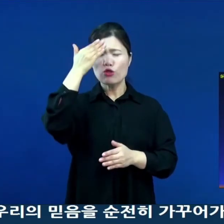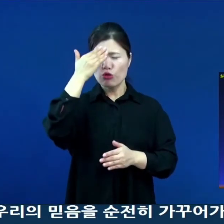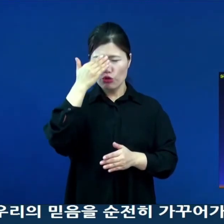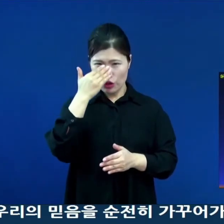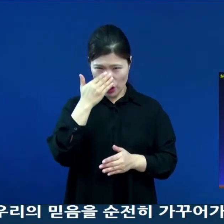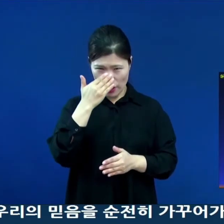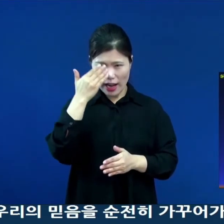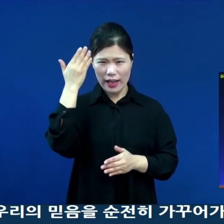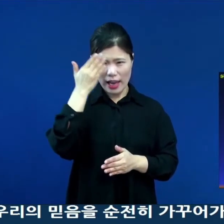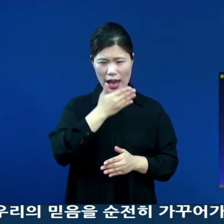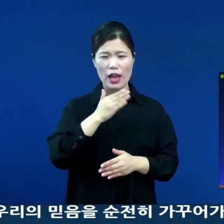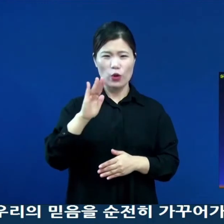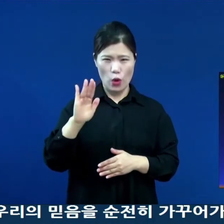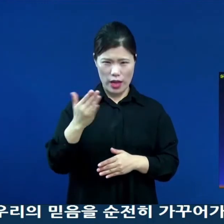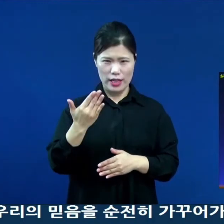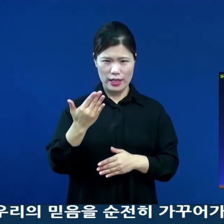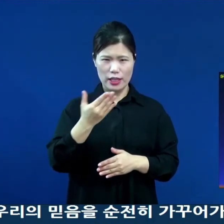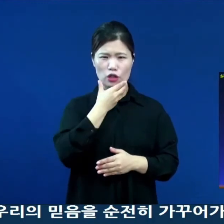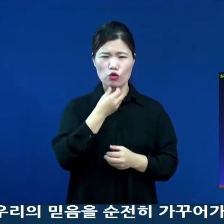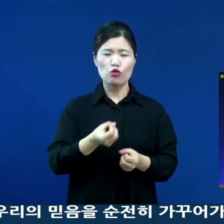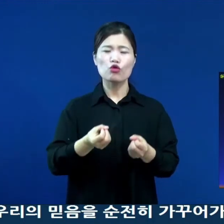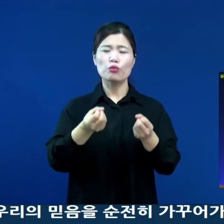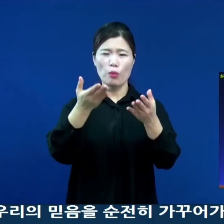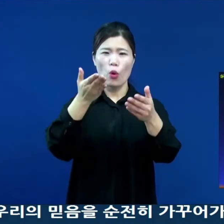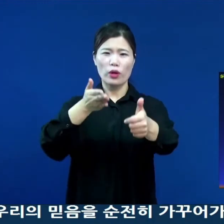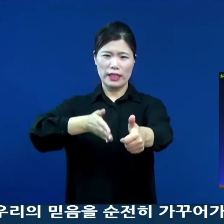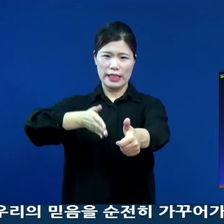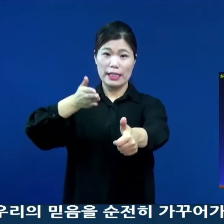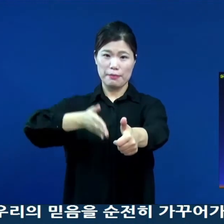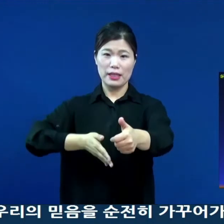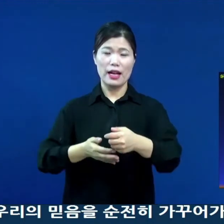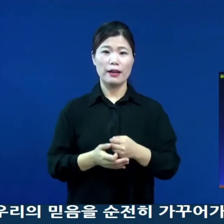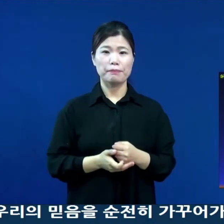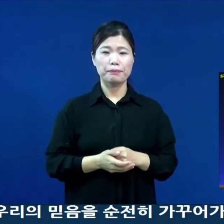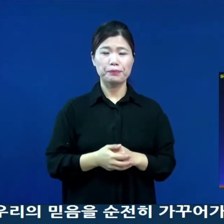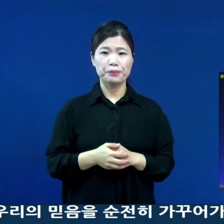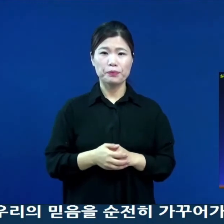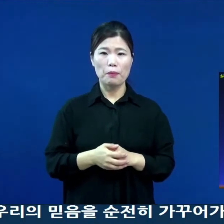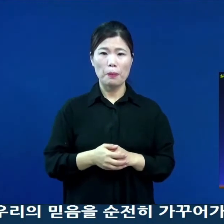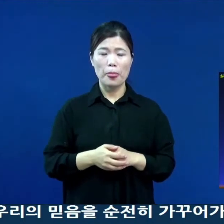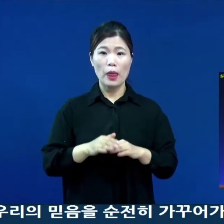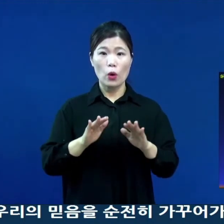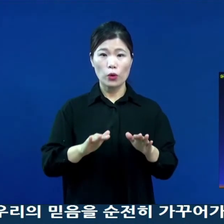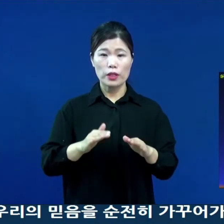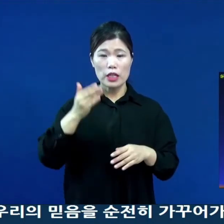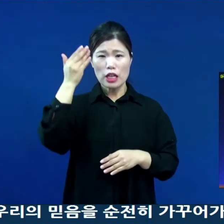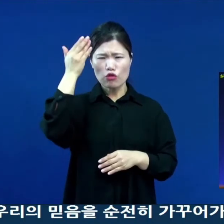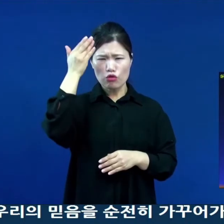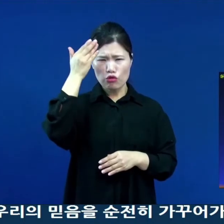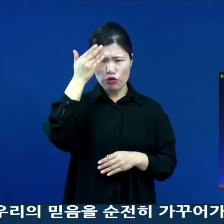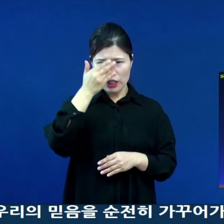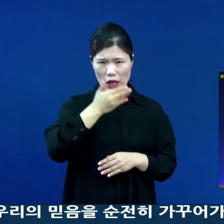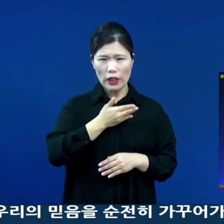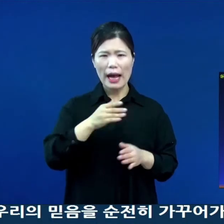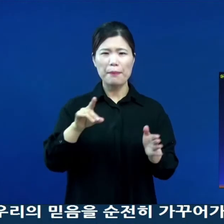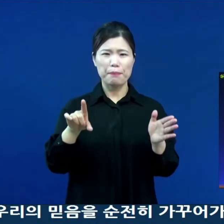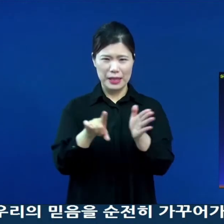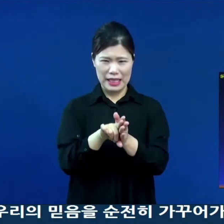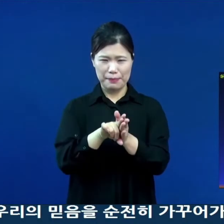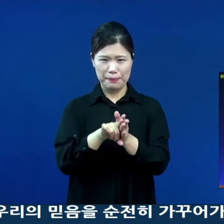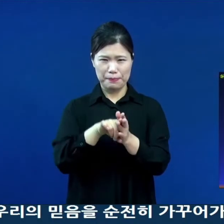주의 이름으로 축원합니다. 저는 순전한 믿음의 이야기로 본문을 보게 되면